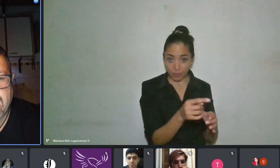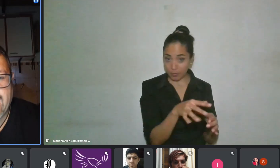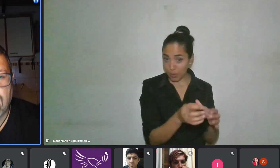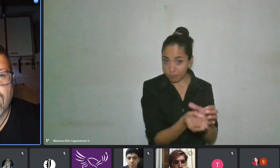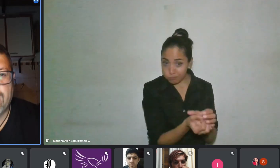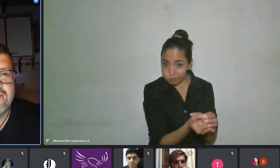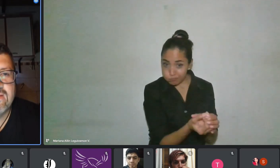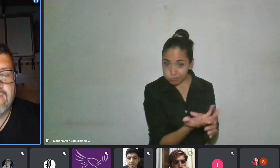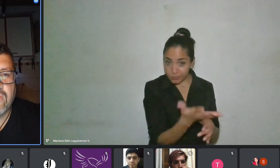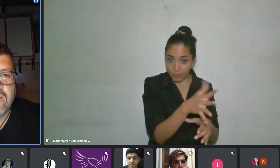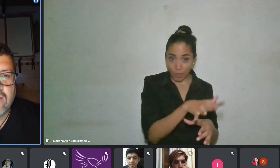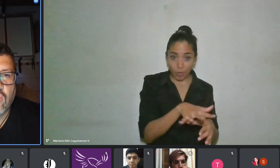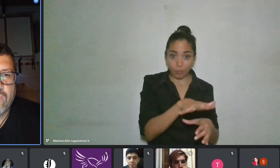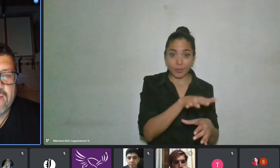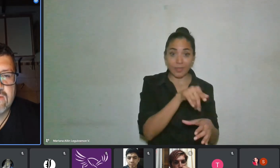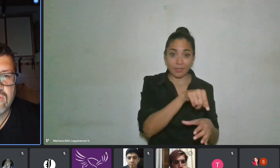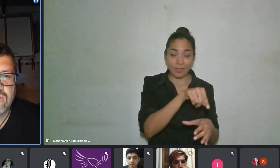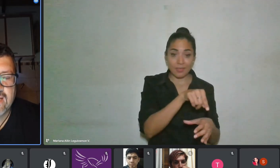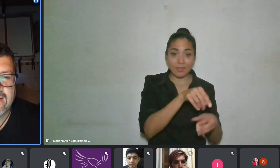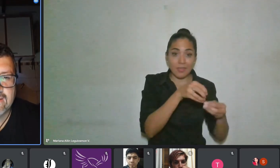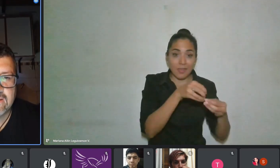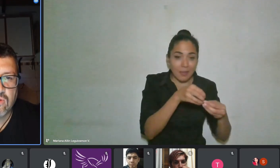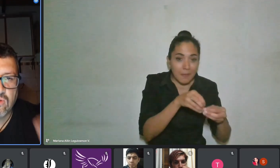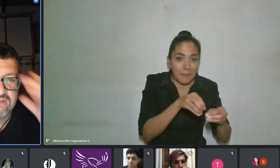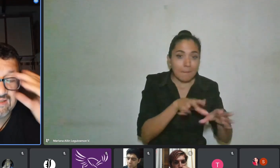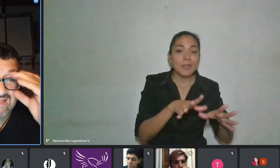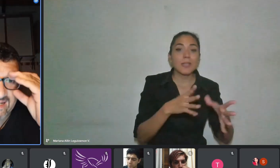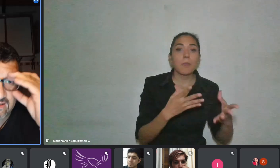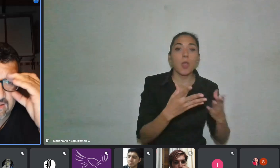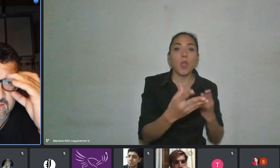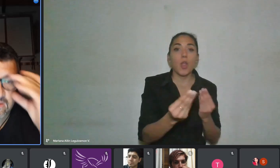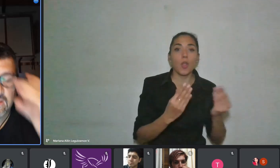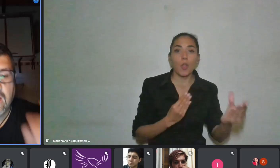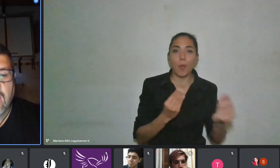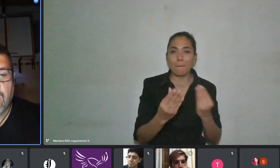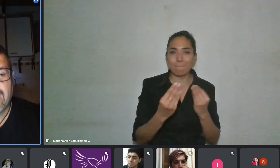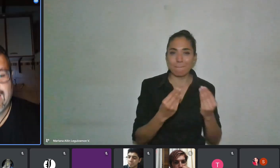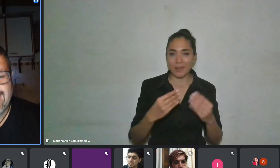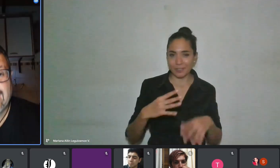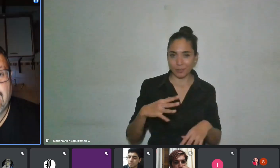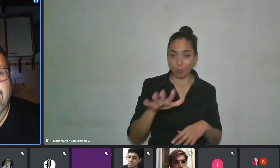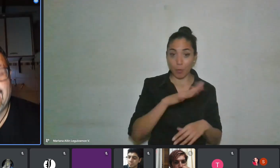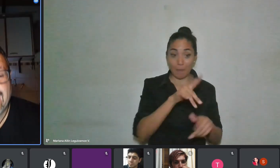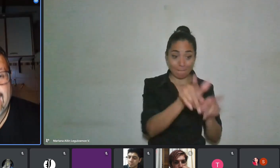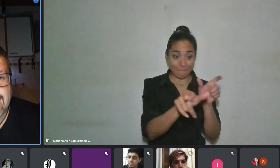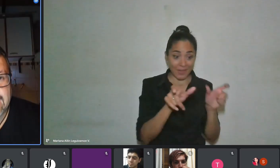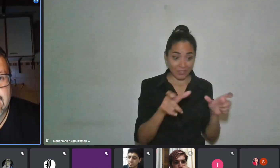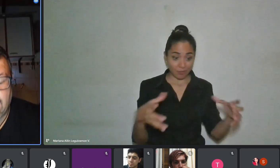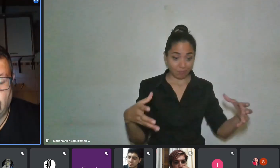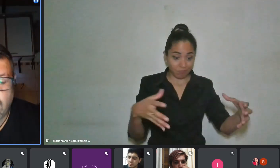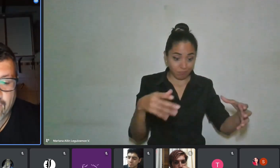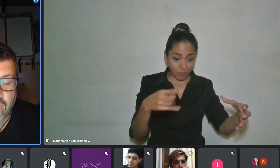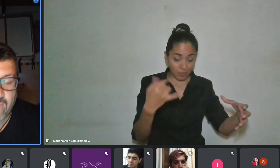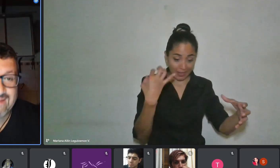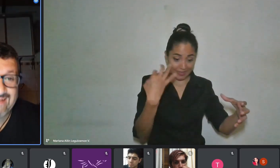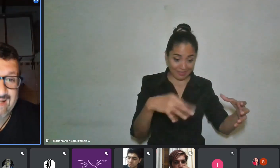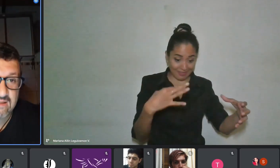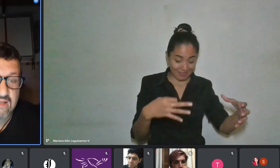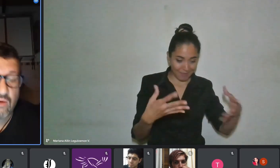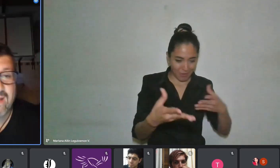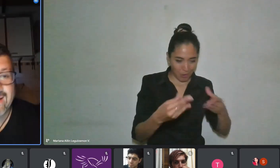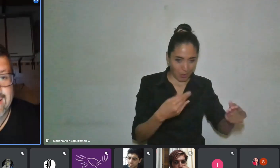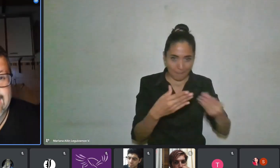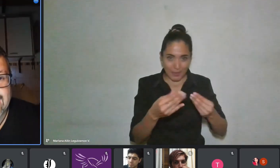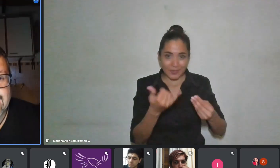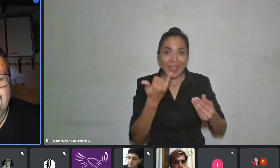siempre hay un principio de cooperación social entre todos los integrantes, porque tienen que haber reglas, de alguna forma tácitas